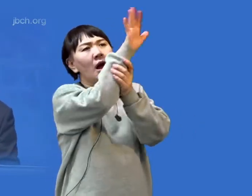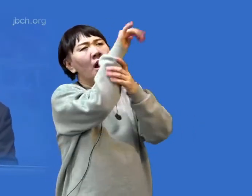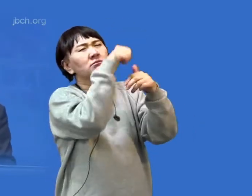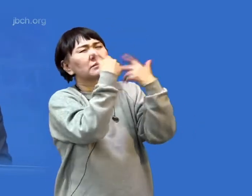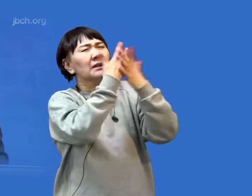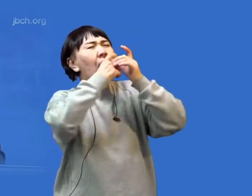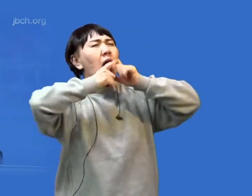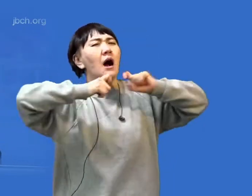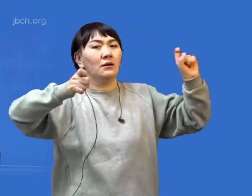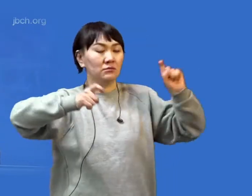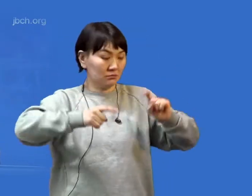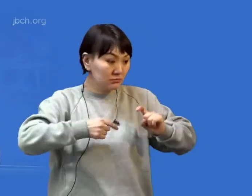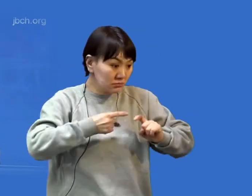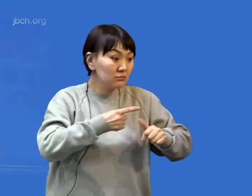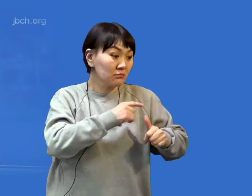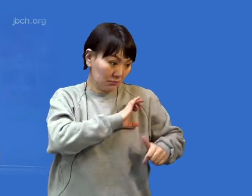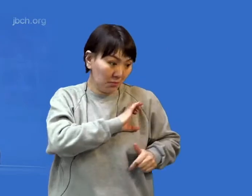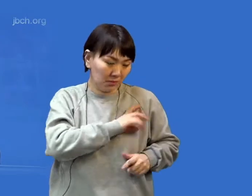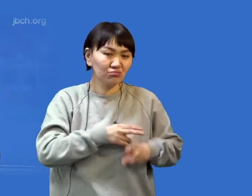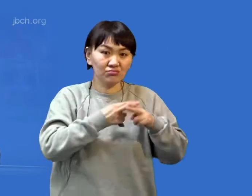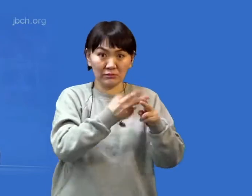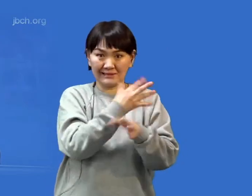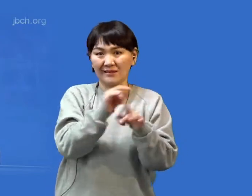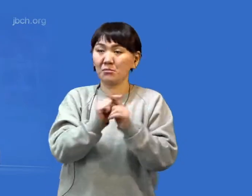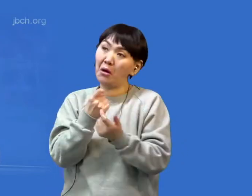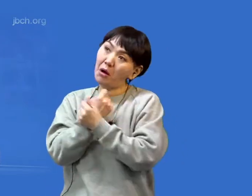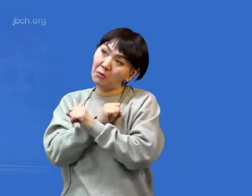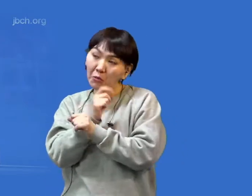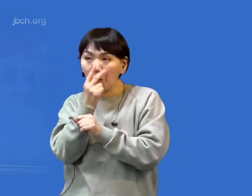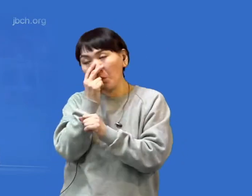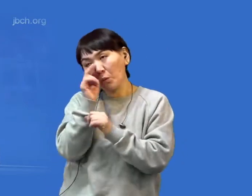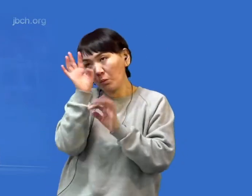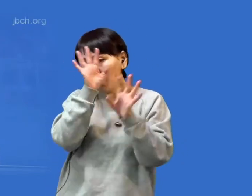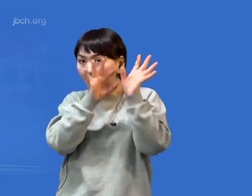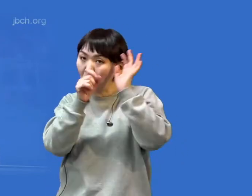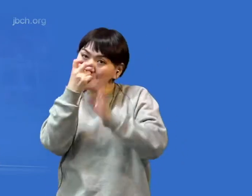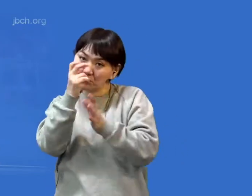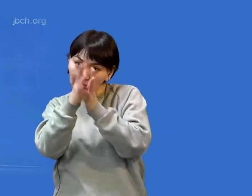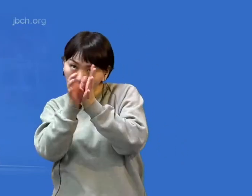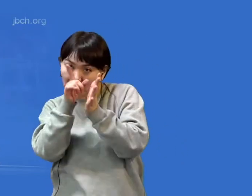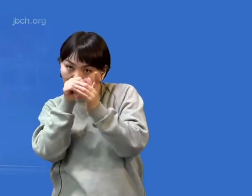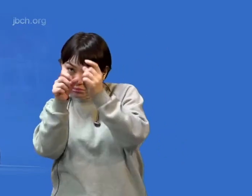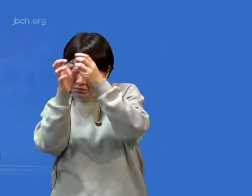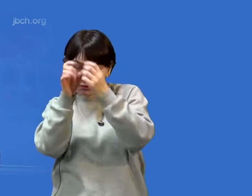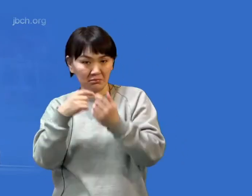л эцгэшин шиг. Нэгэд өх юм бол аврагдах боломжгүй. За тэгэхээр